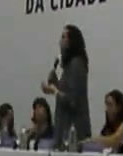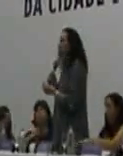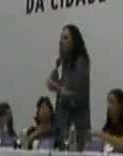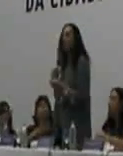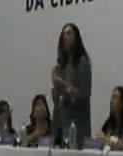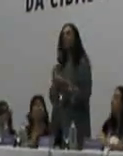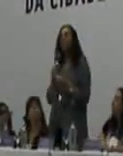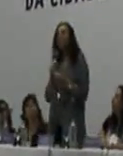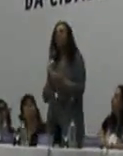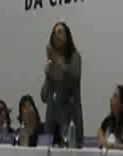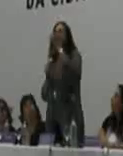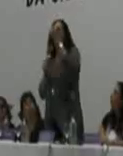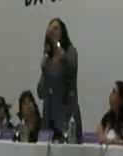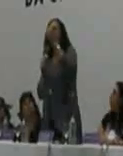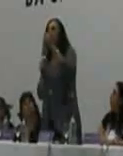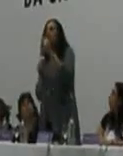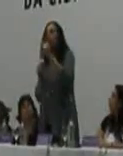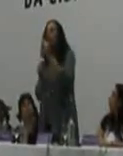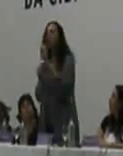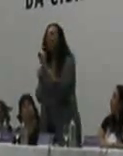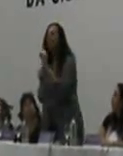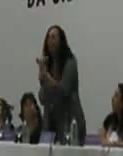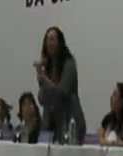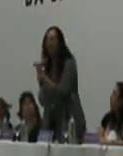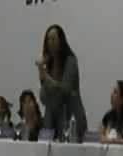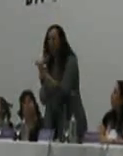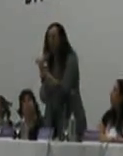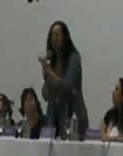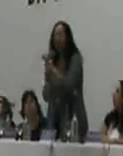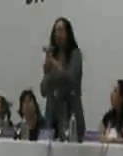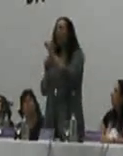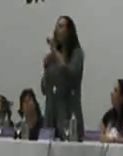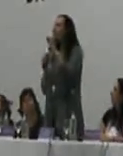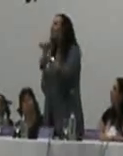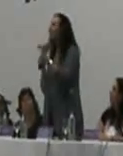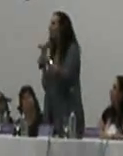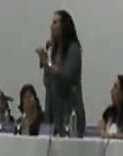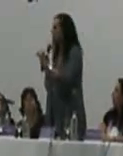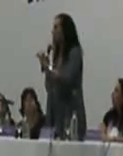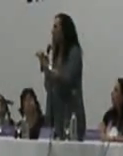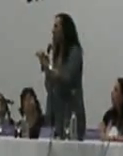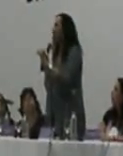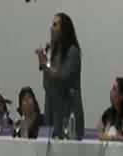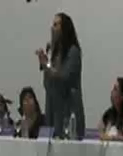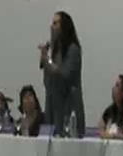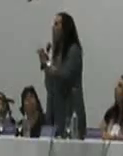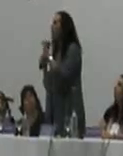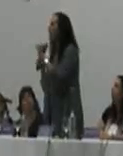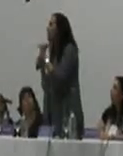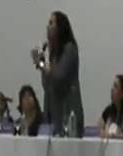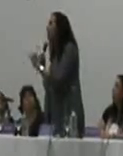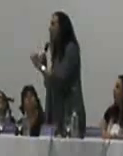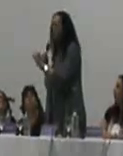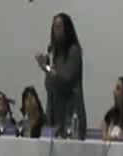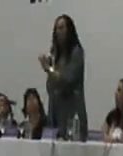viu, Cecília, que seja colocado mais um quadradinho assim. É a primeira vez que você é agredido, é a primeira vez que